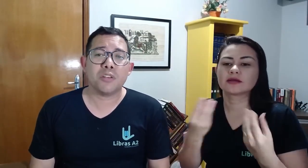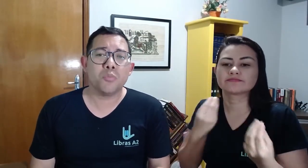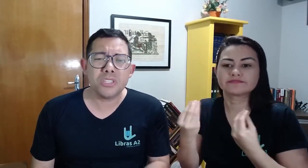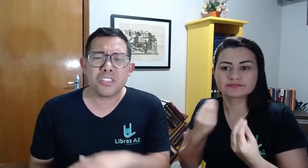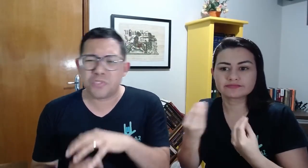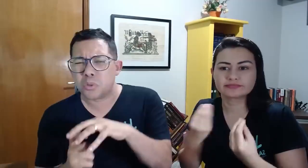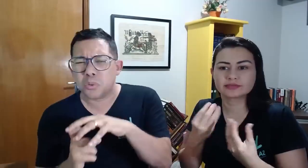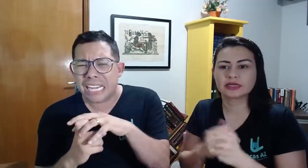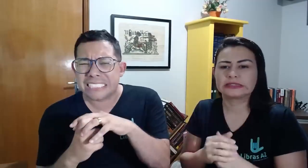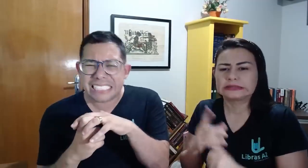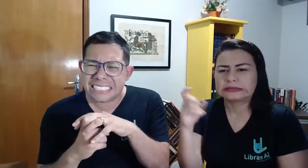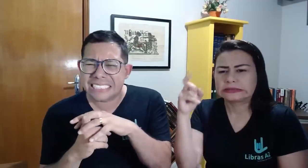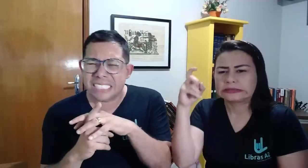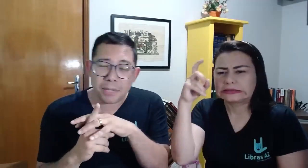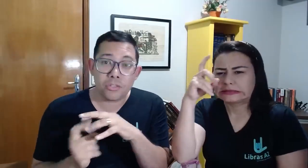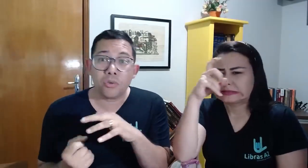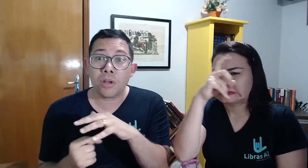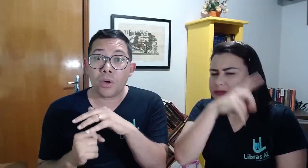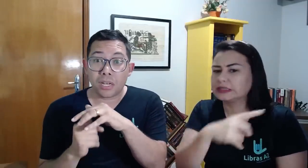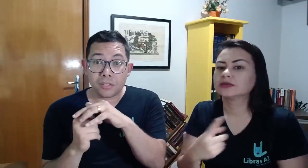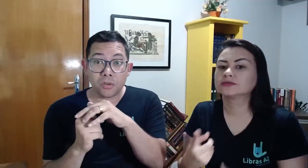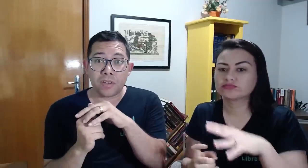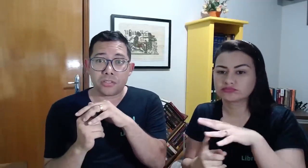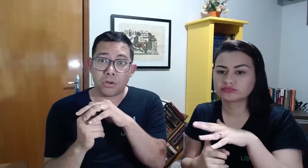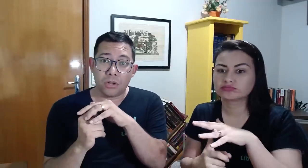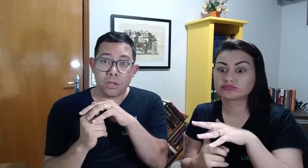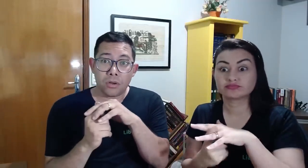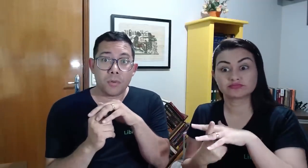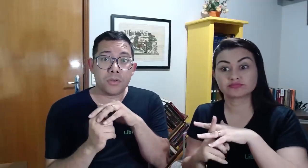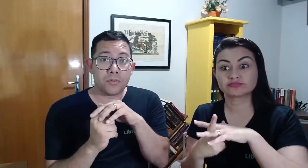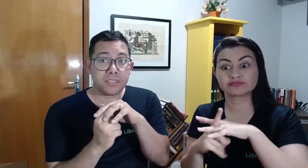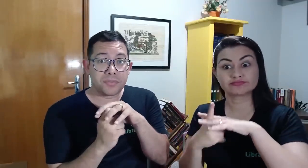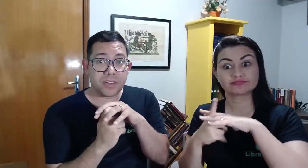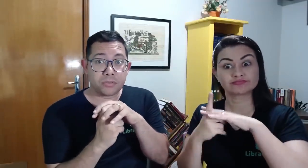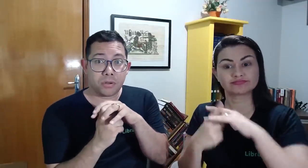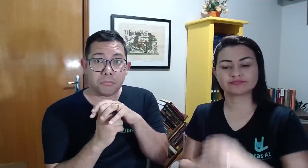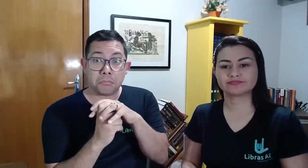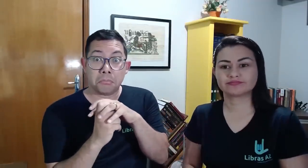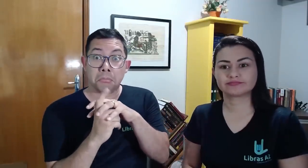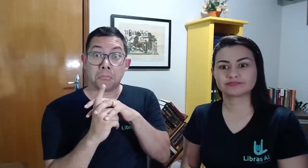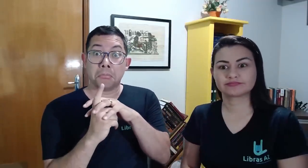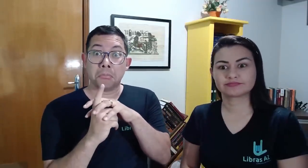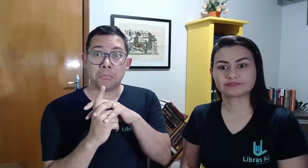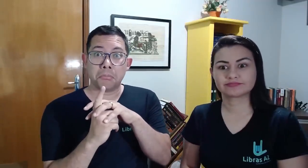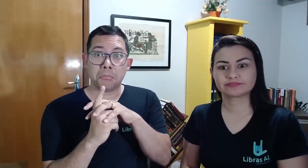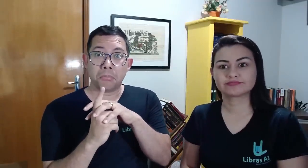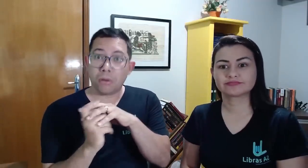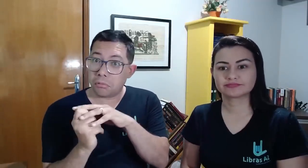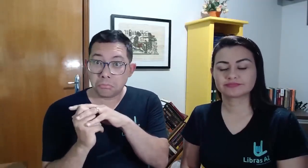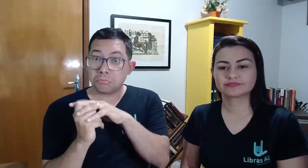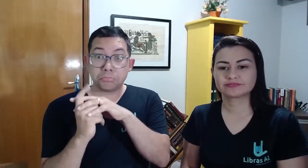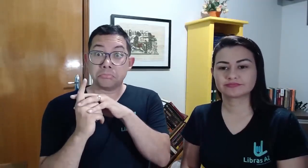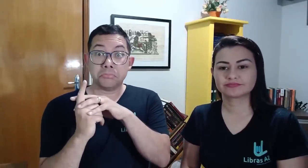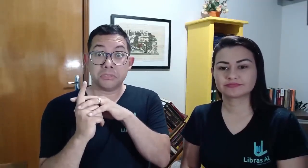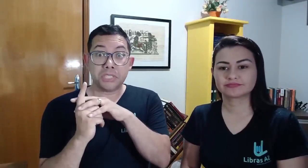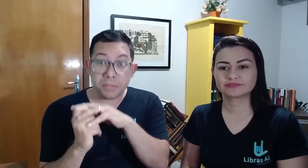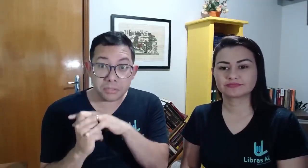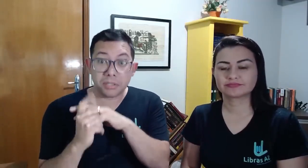muita dificuldade em nascer semente. Ou não, ela nasceu fácil, ó. Como que eu vou fazer fácil, ó? Ó, simples,